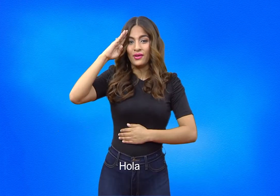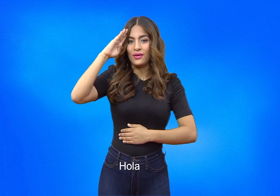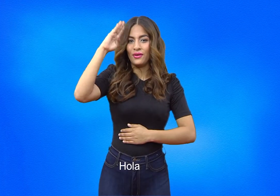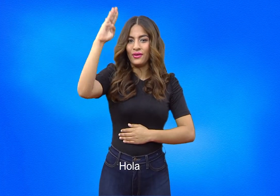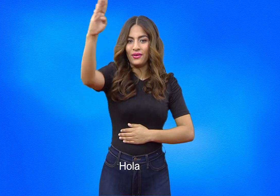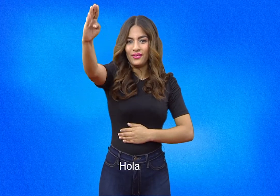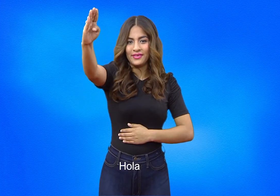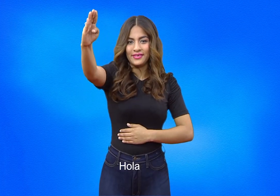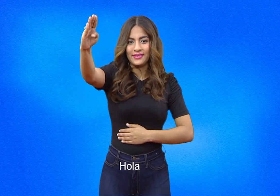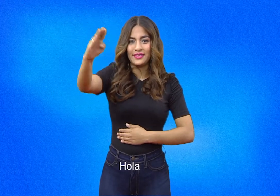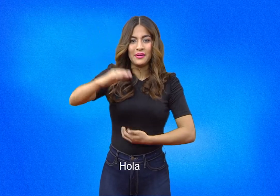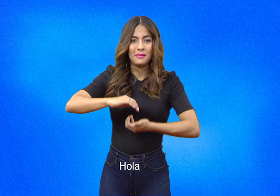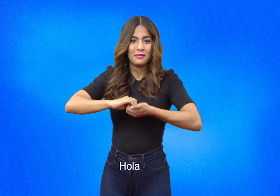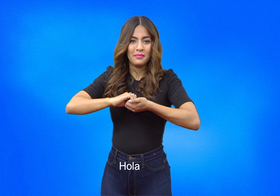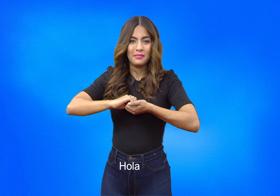Hola.